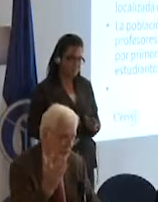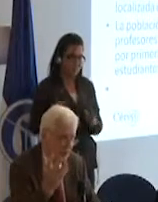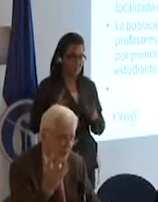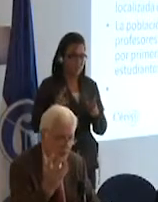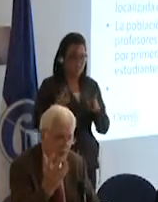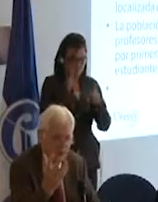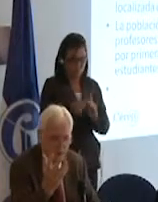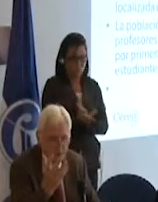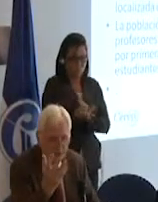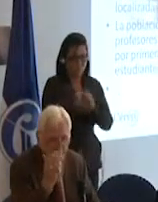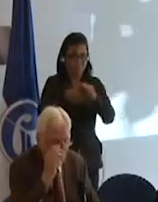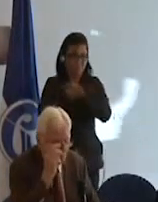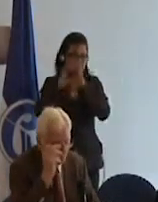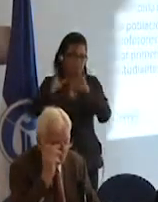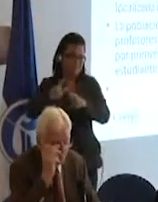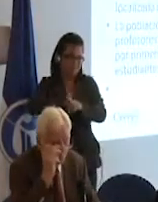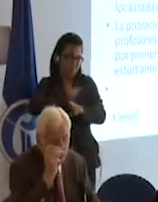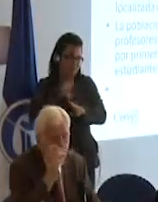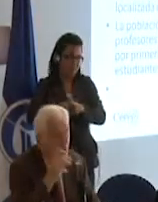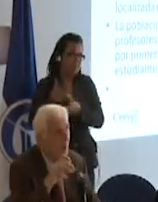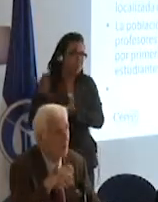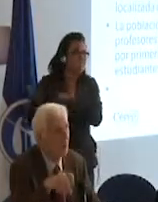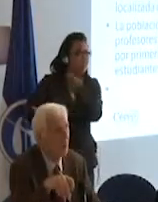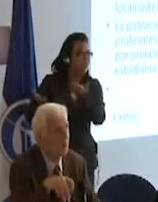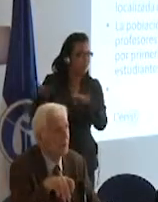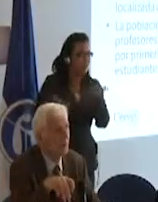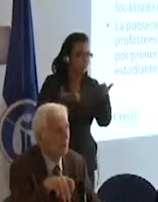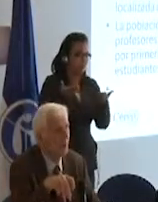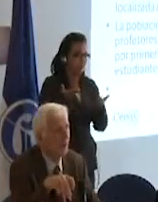ordinarias y según modalidades,